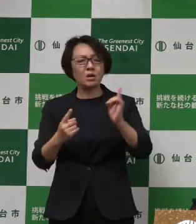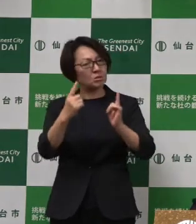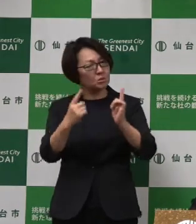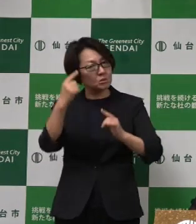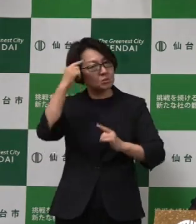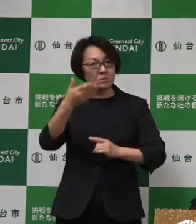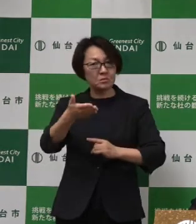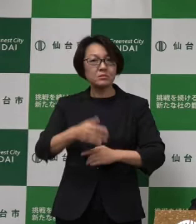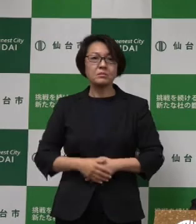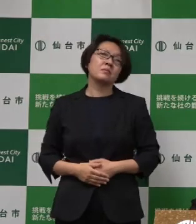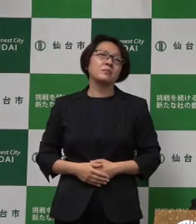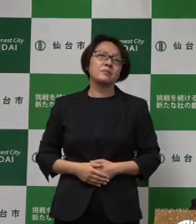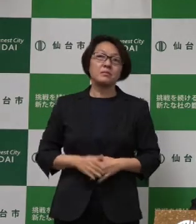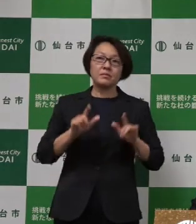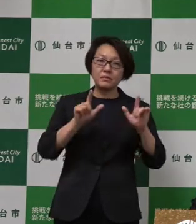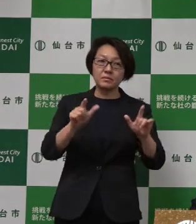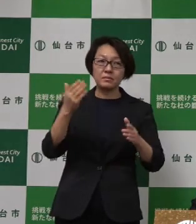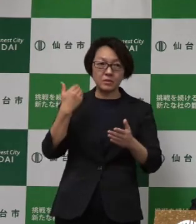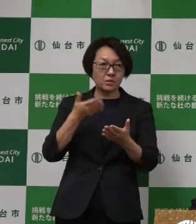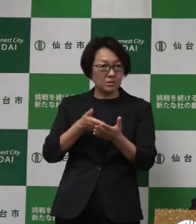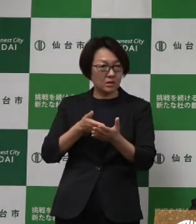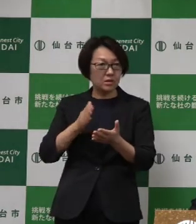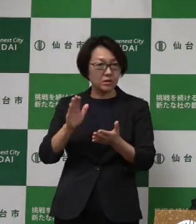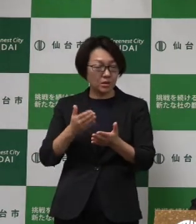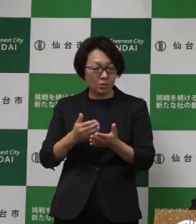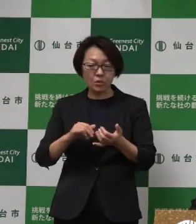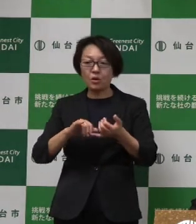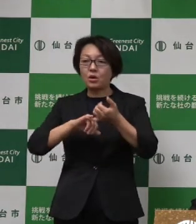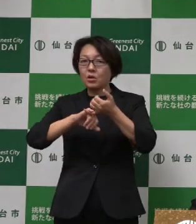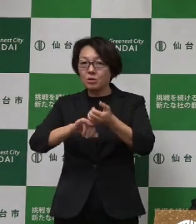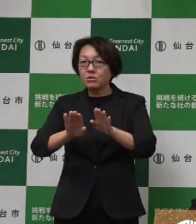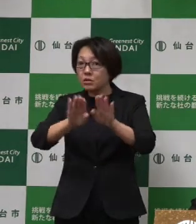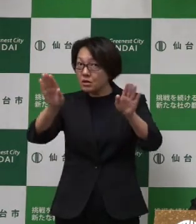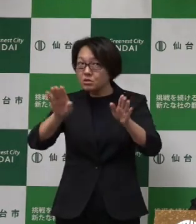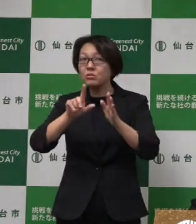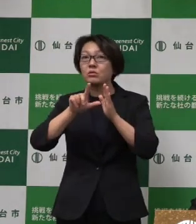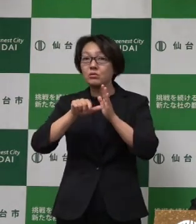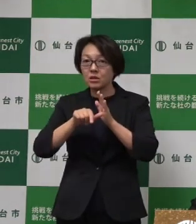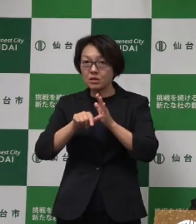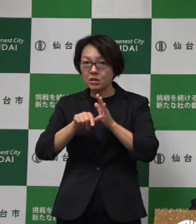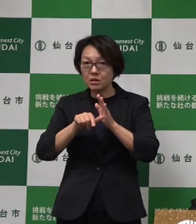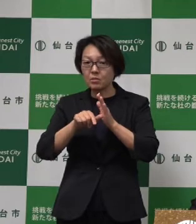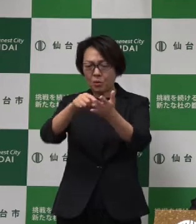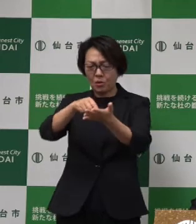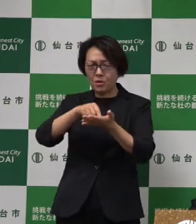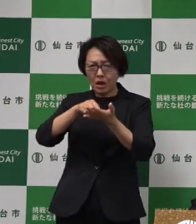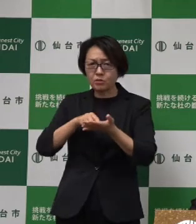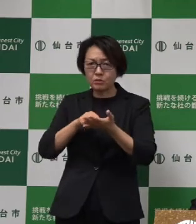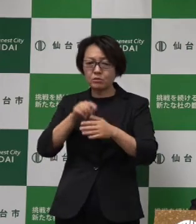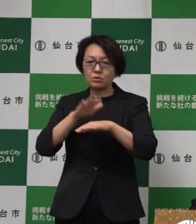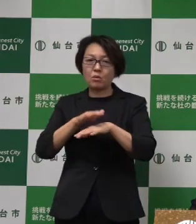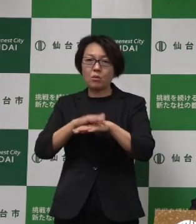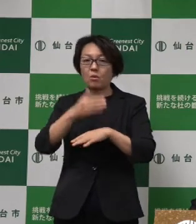これ先ほど申し上げましたけれども、予約を開始いたしました段階で、アクセスをする手法が